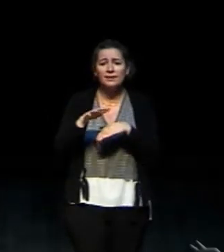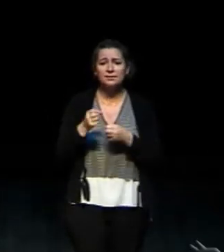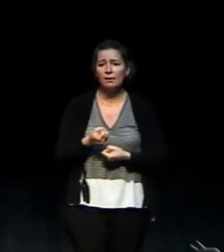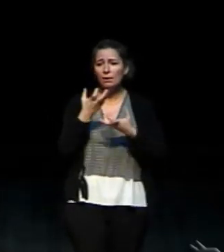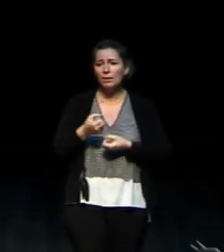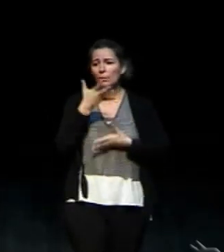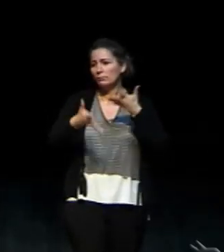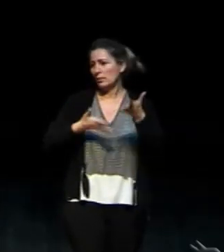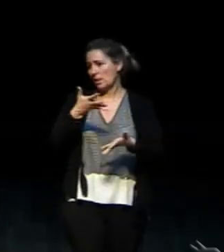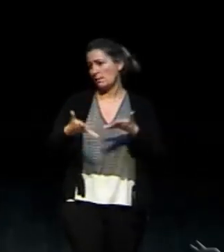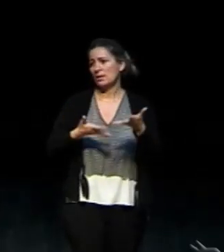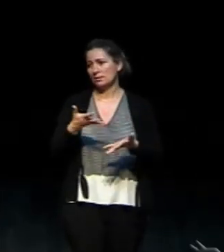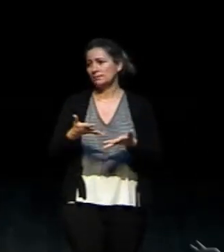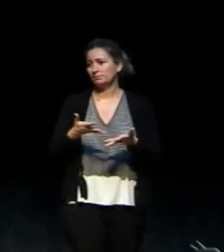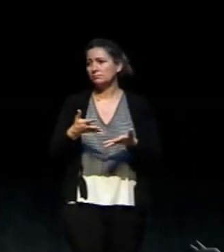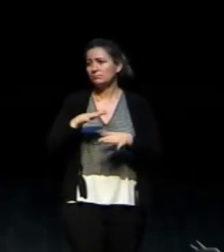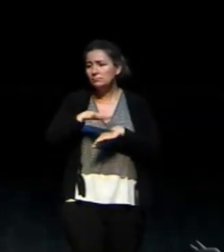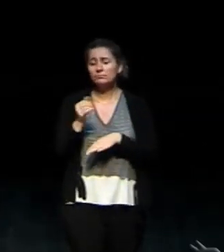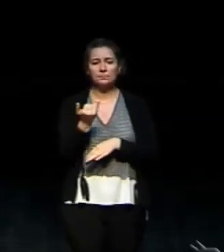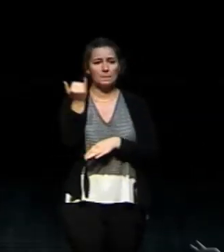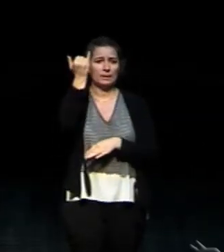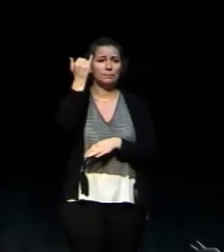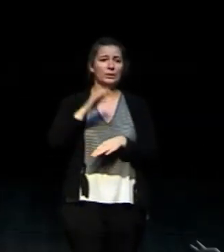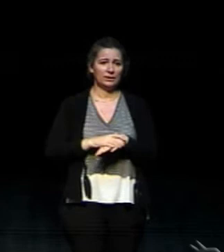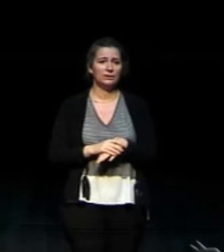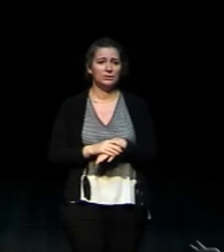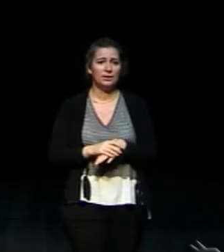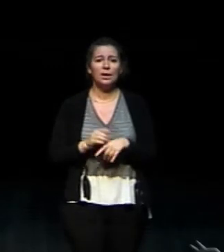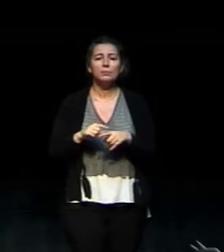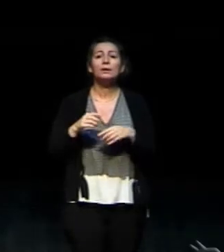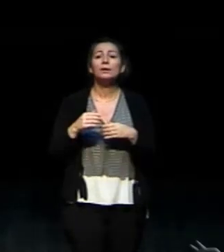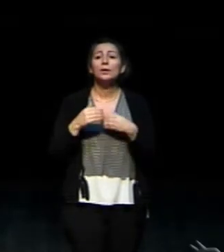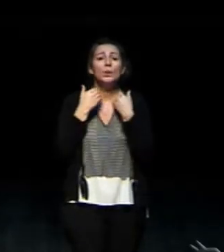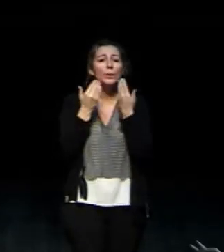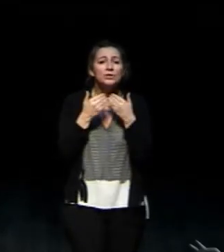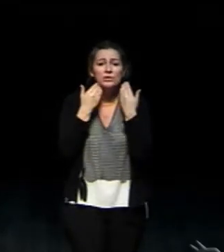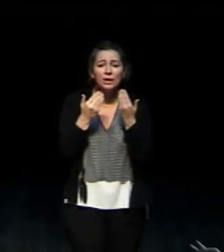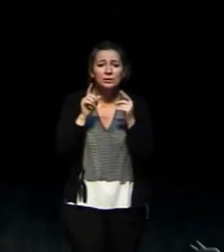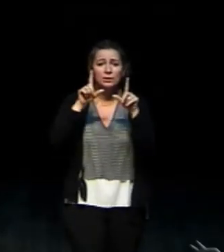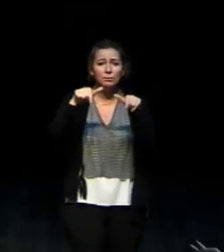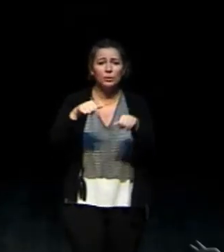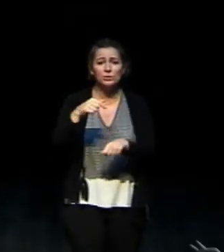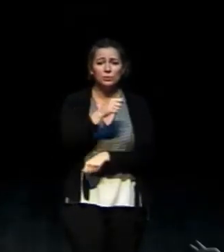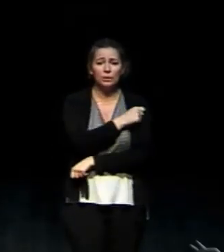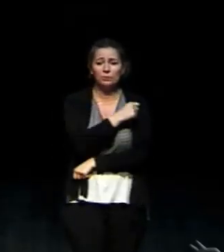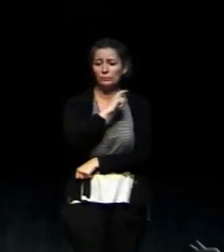língua pautada na gramática. Mas isso influencia na produção da língua por esse aluno. Então, não adianta depois